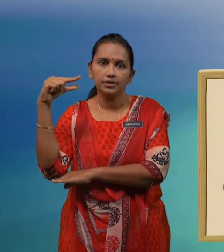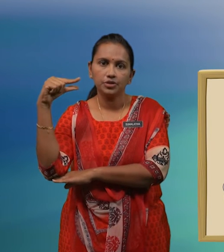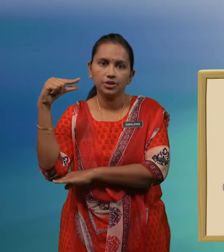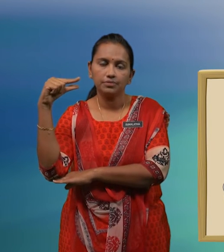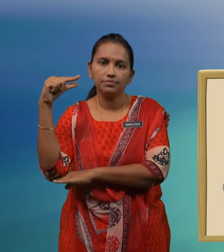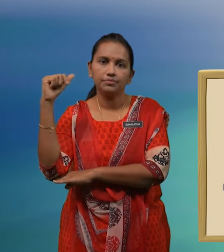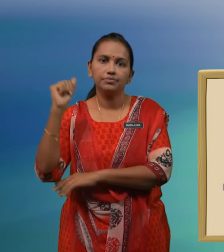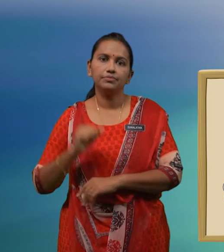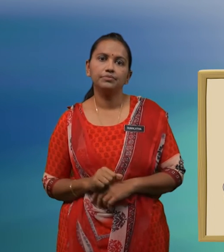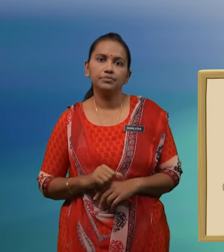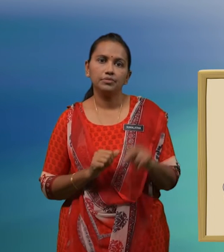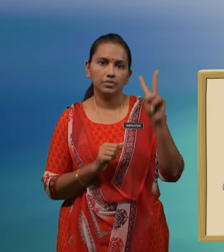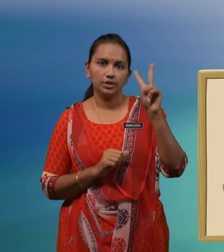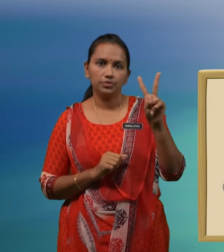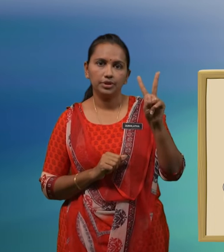H-I-D-U-N-G. Kedua,